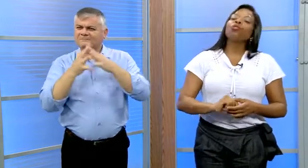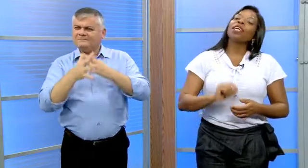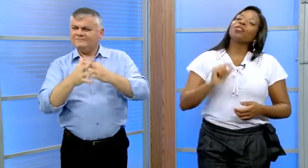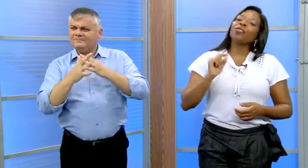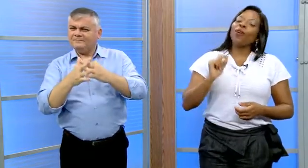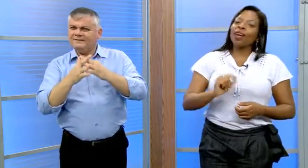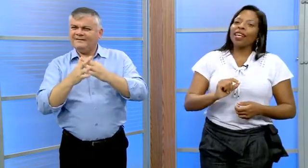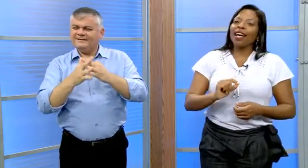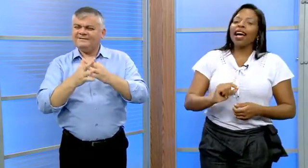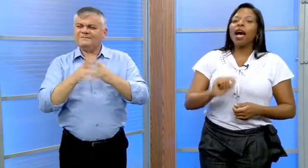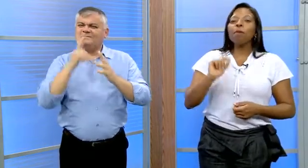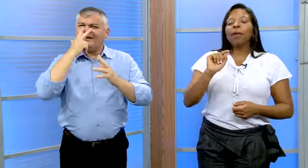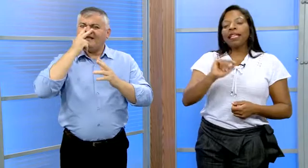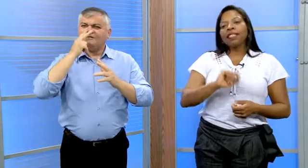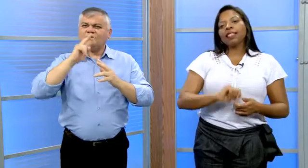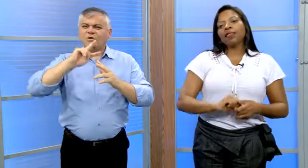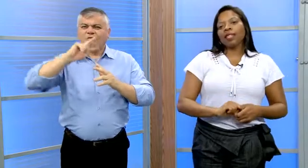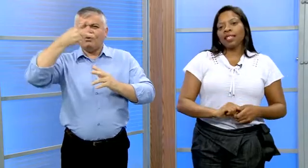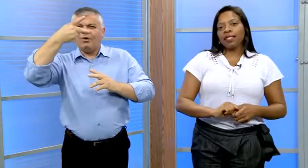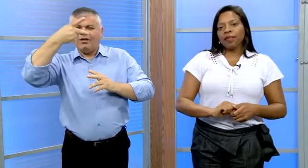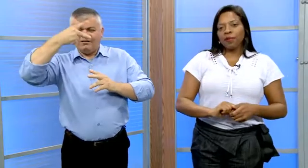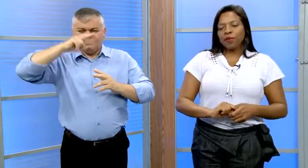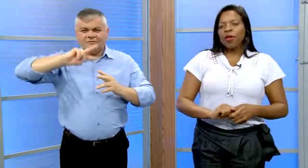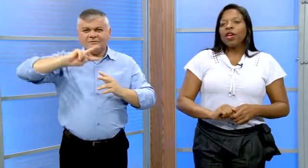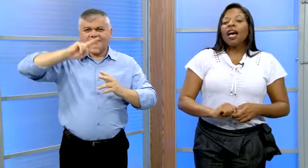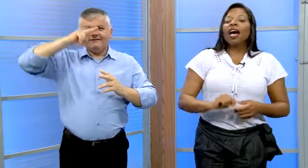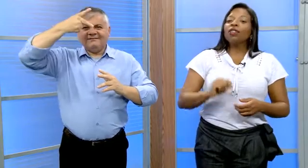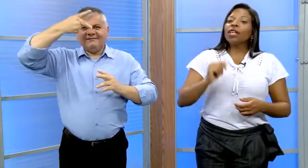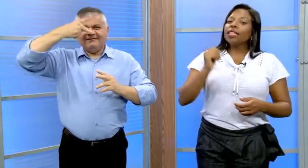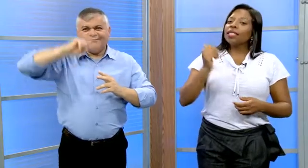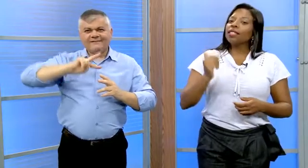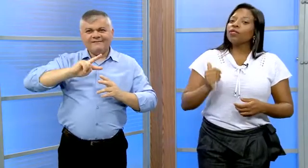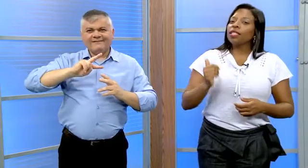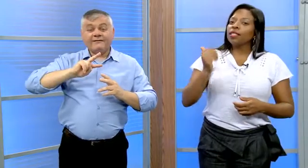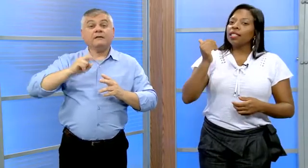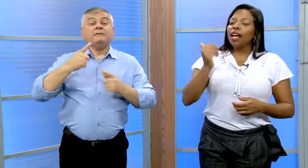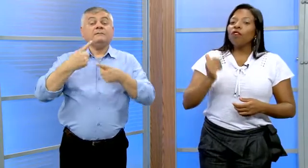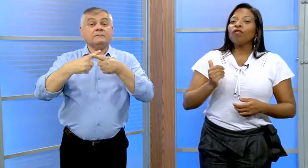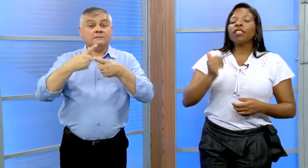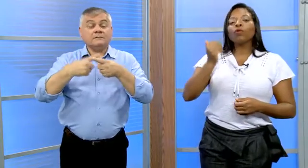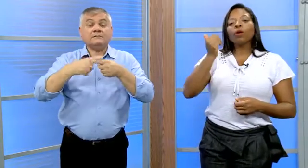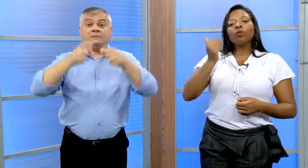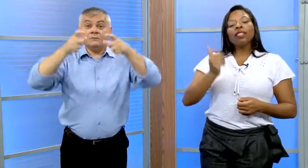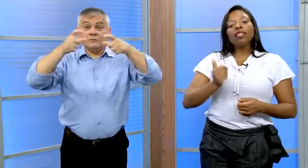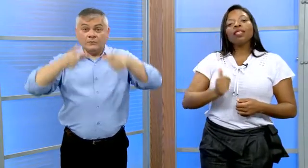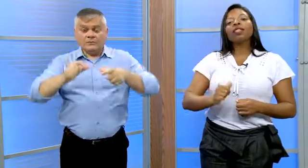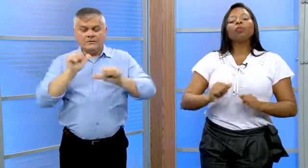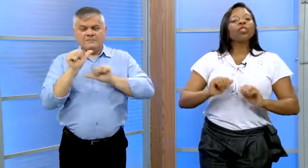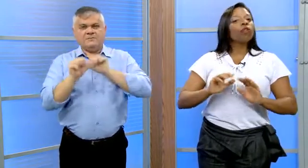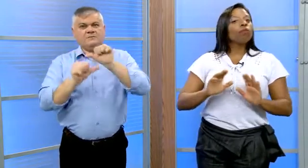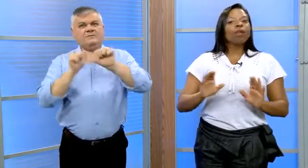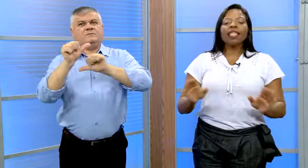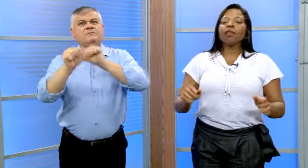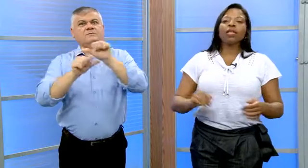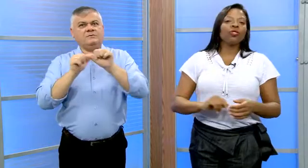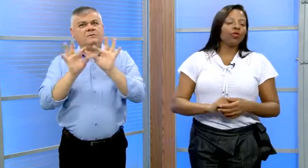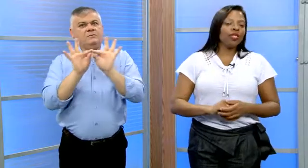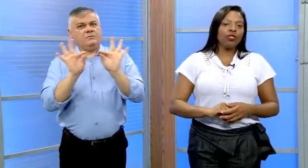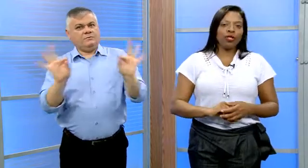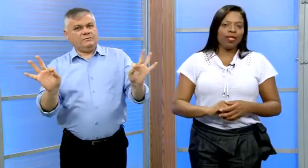uma troca apenas da locação. A localização desse sinal faz uma mudança que muda completamente o sentido